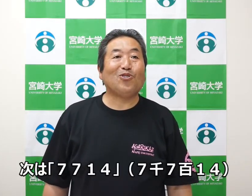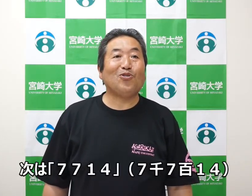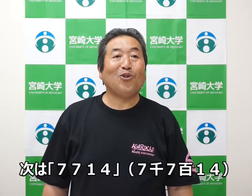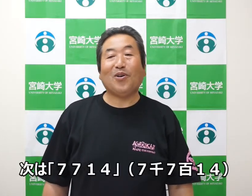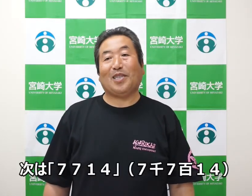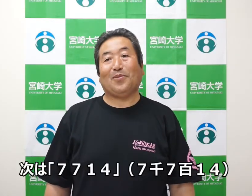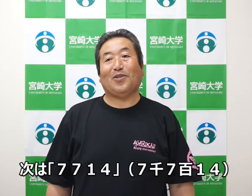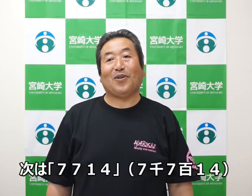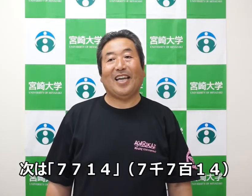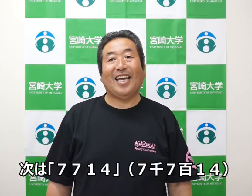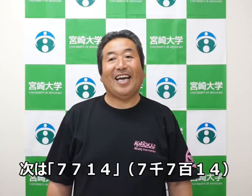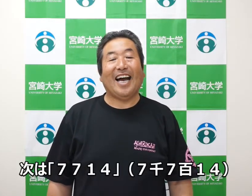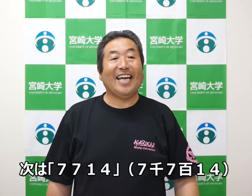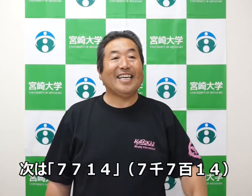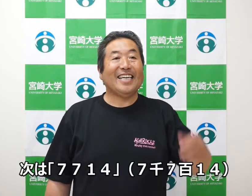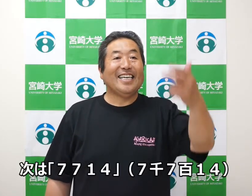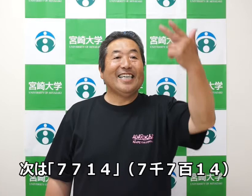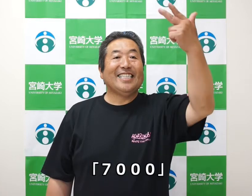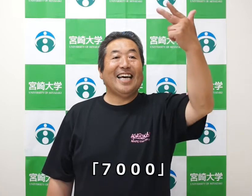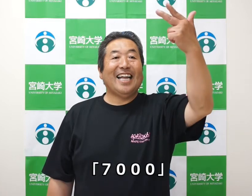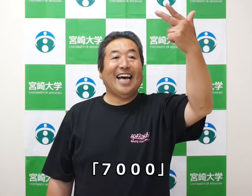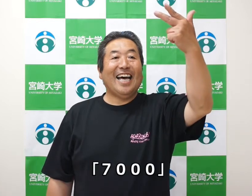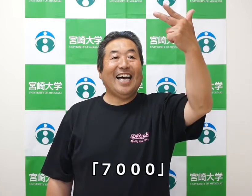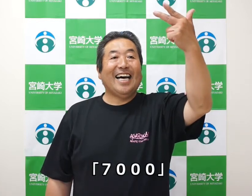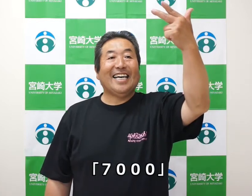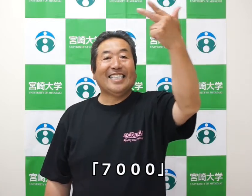7714いってみましょうかね。はい、